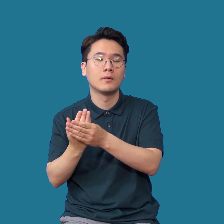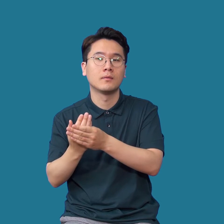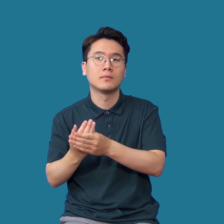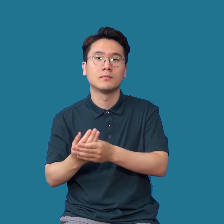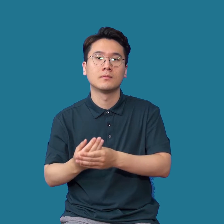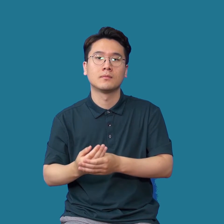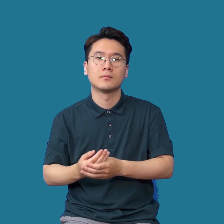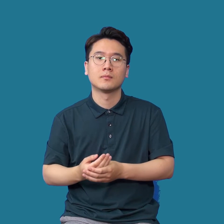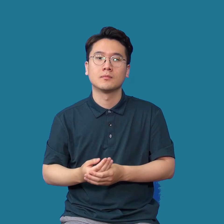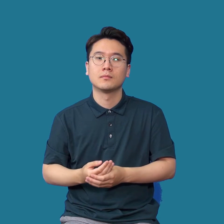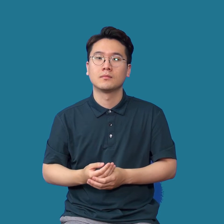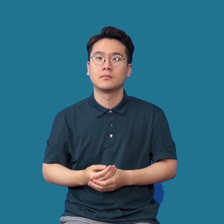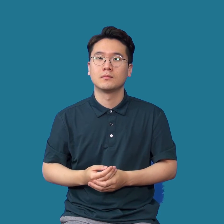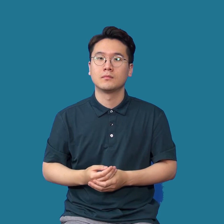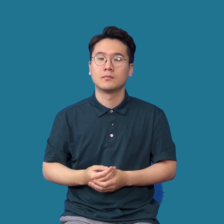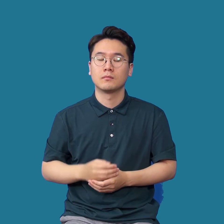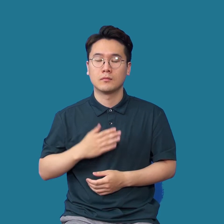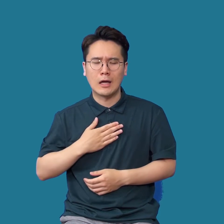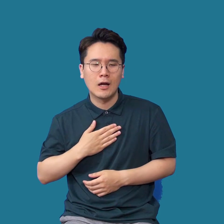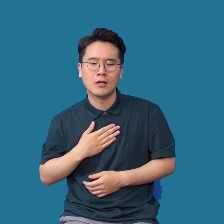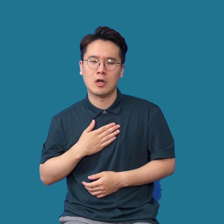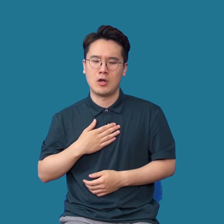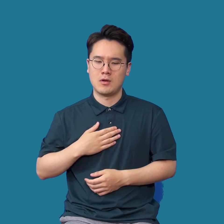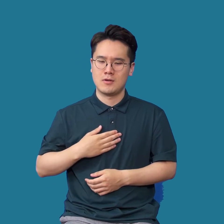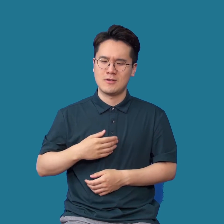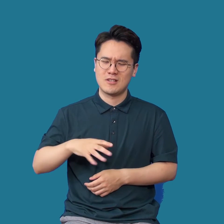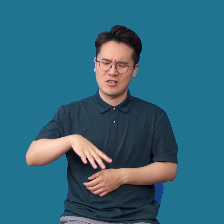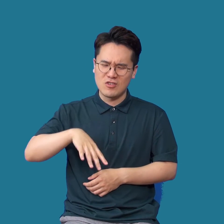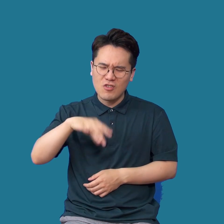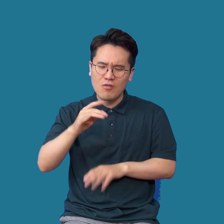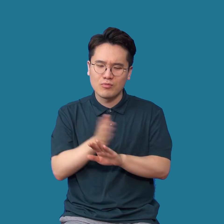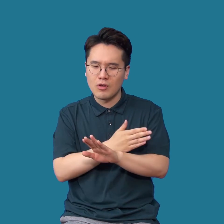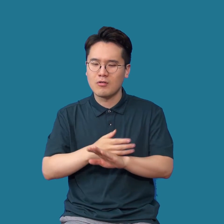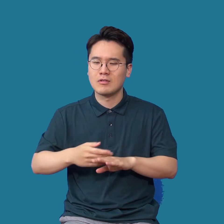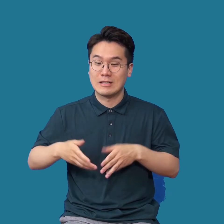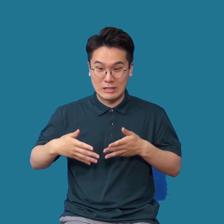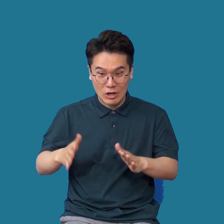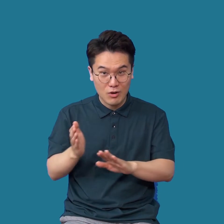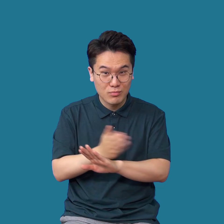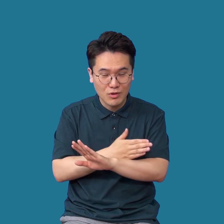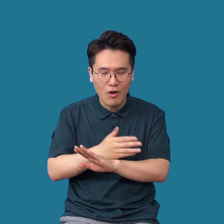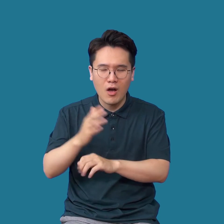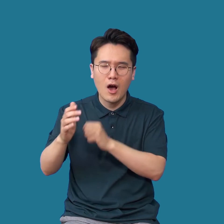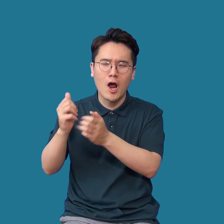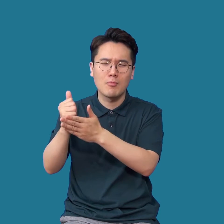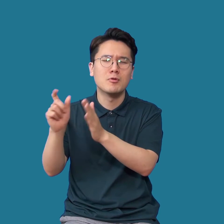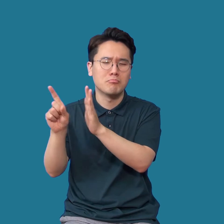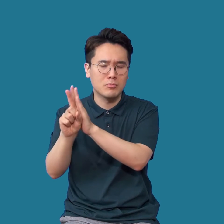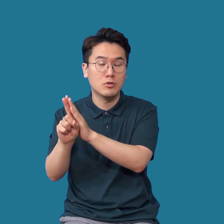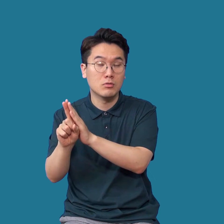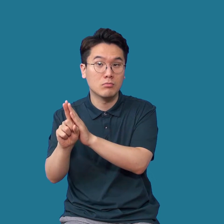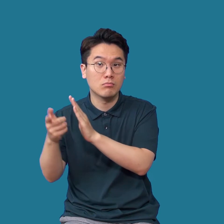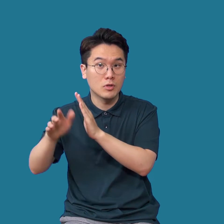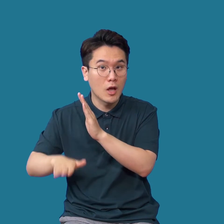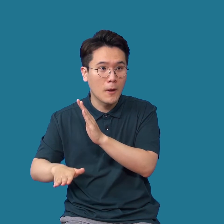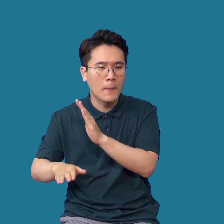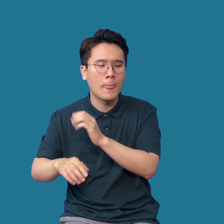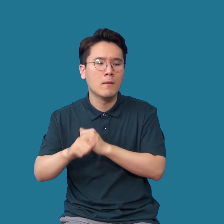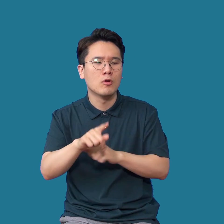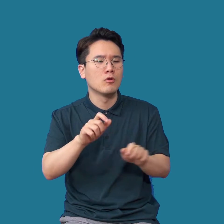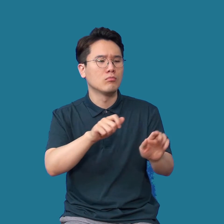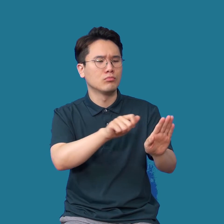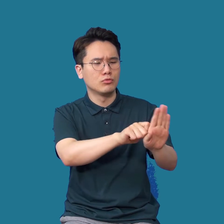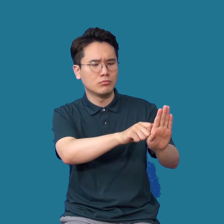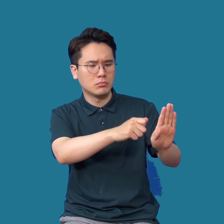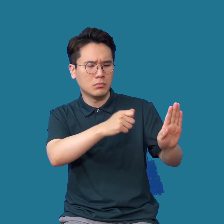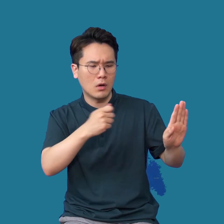자기는 모태 신앙인데, 그런데 하나님이 그렇게 선명하게 떠오른 것은 그 순간이 처음이었다고 합니다.